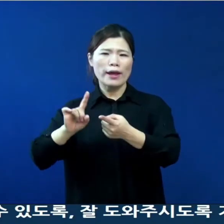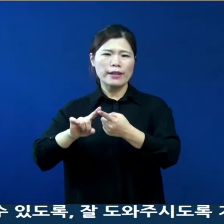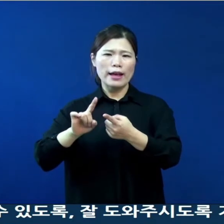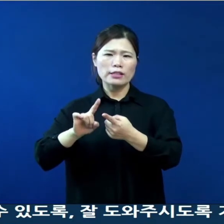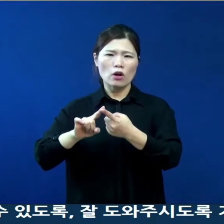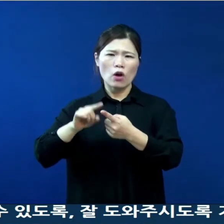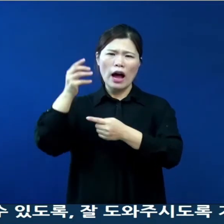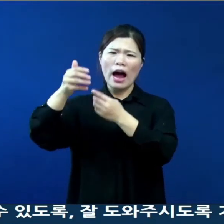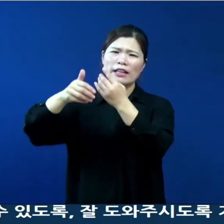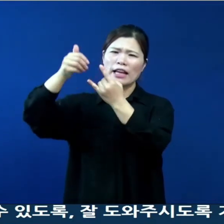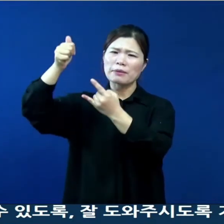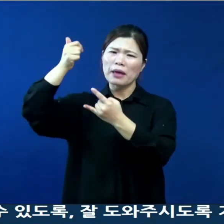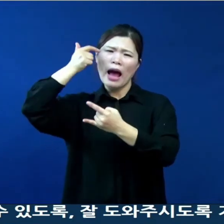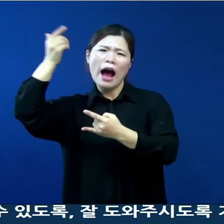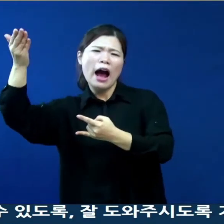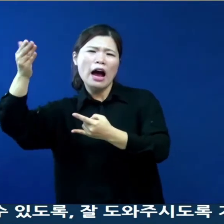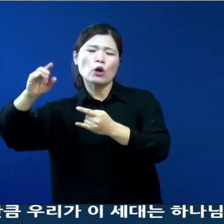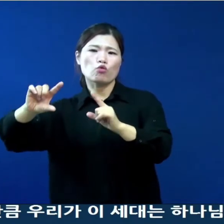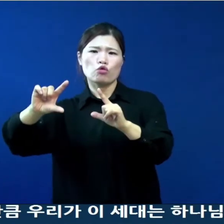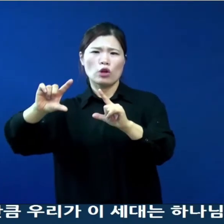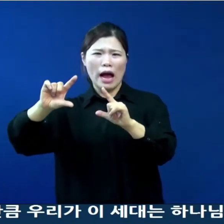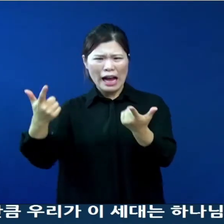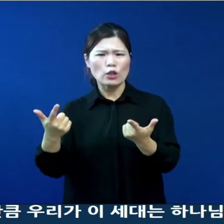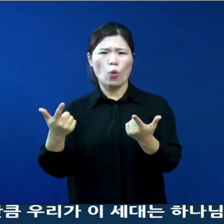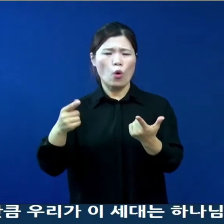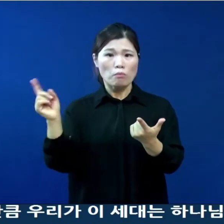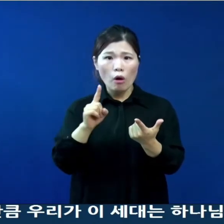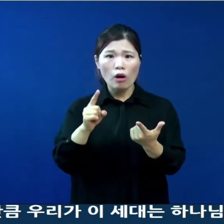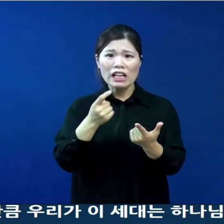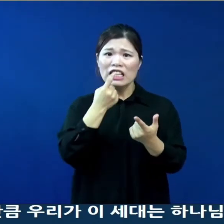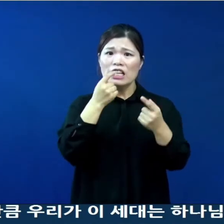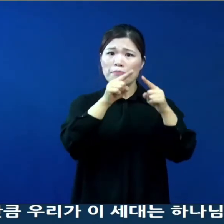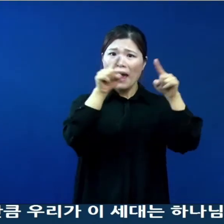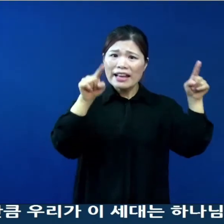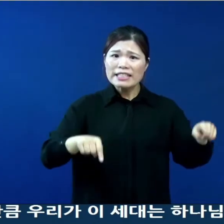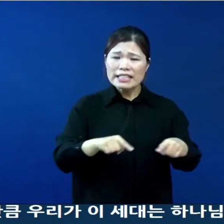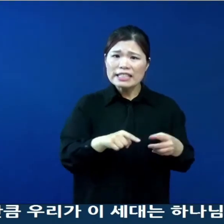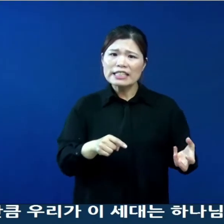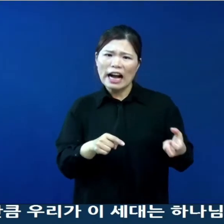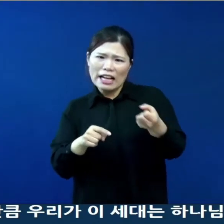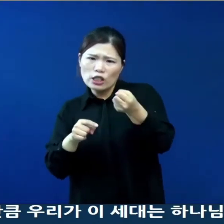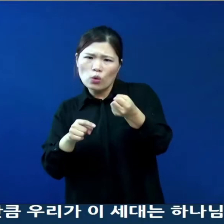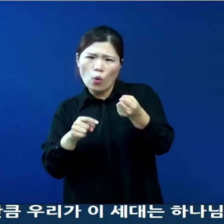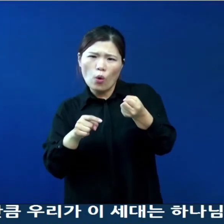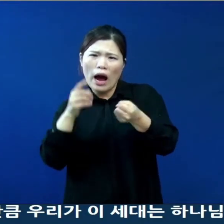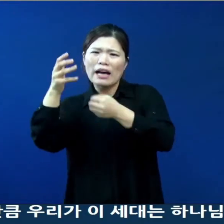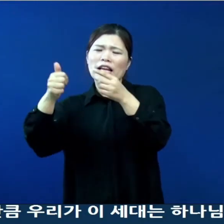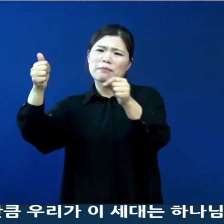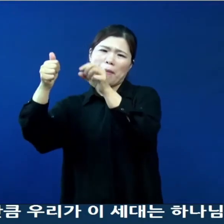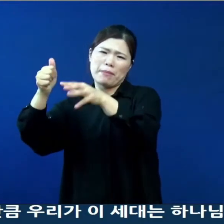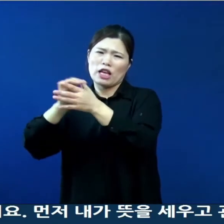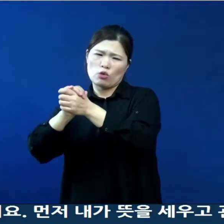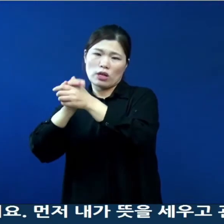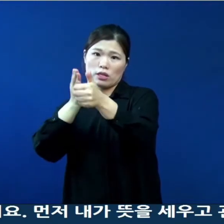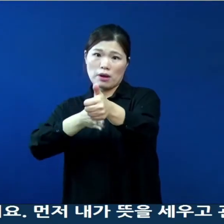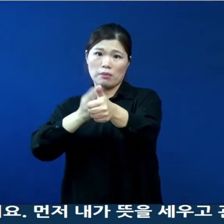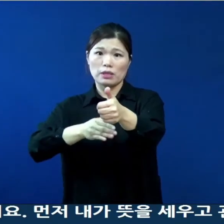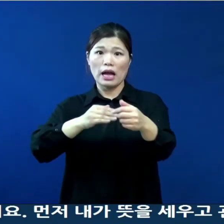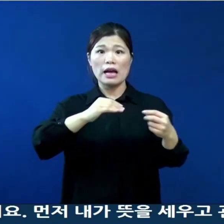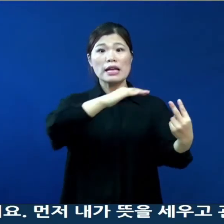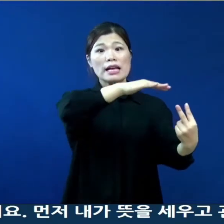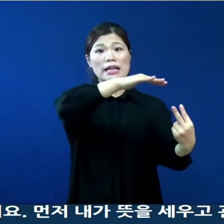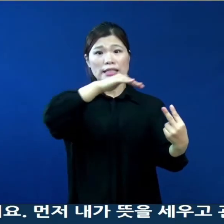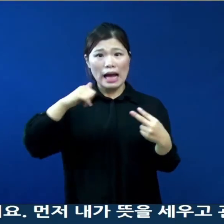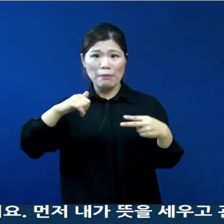아니라 백지위임장을 들고 하나님 앞에 나아가시기 바랍니다. 사무엘처럼 이렇게 기도해 보시기 바랍니다. 주여, 말씀하옵소서,